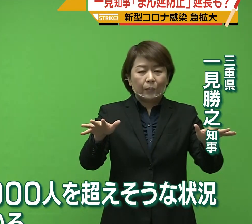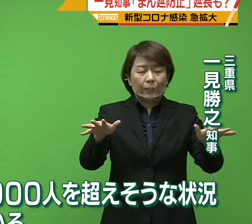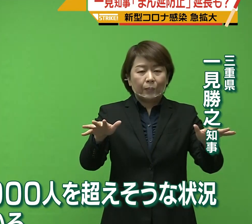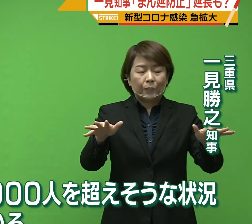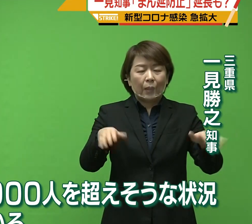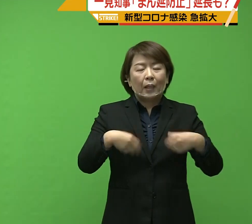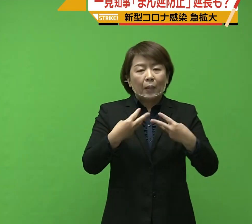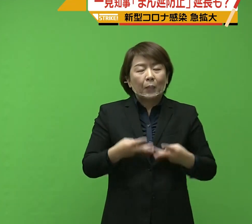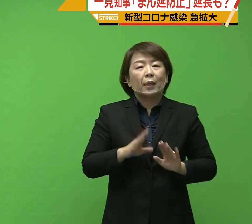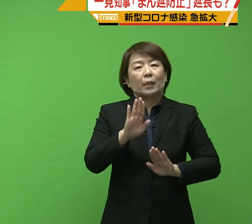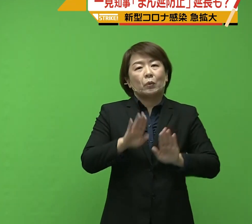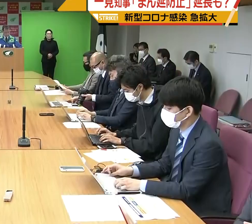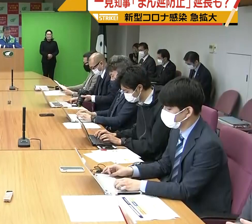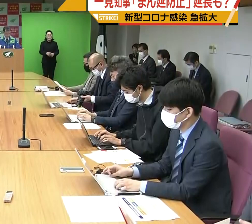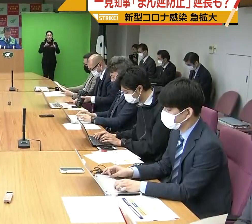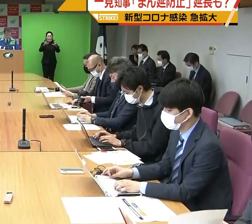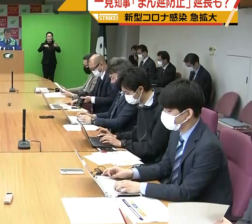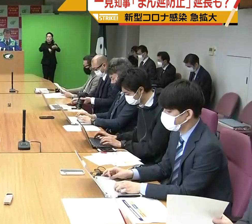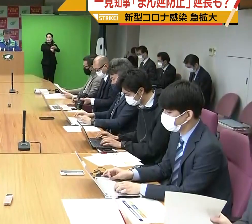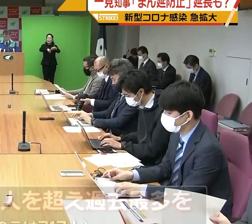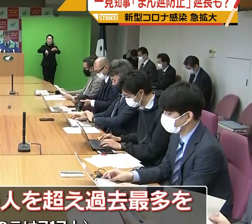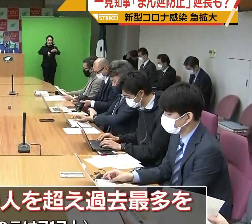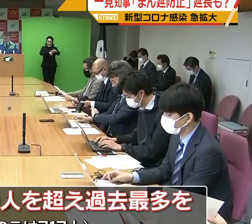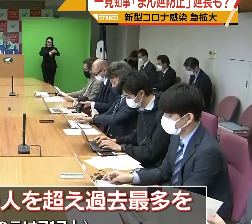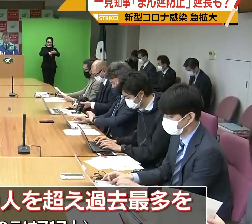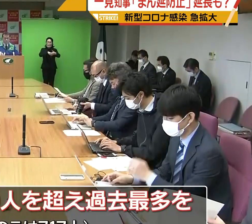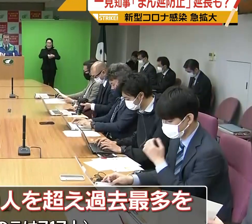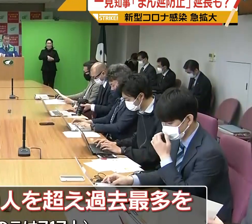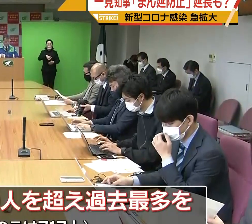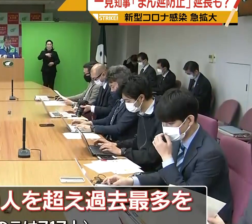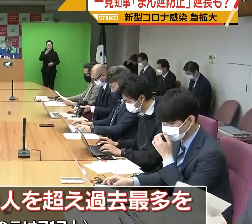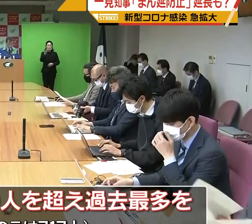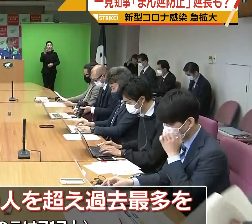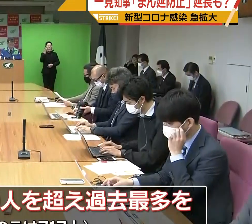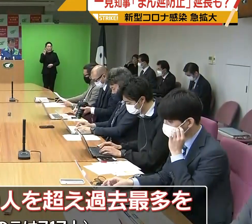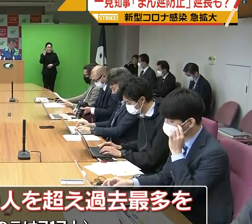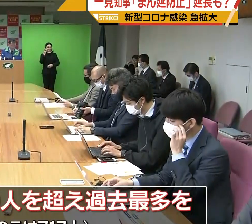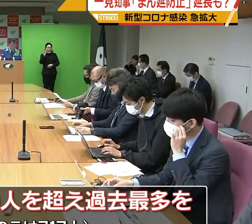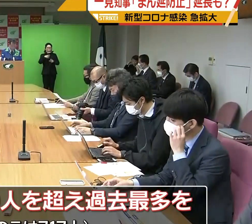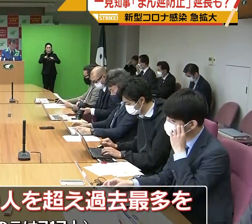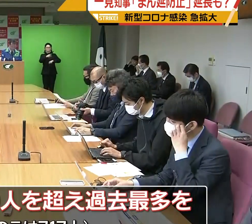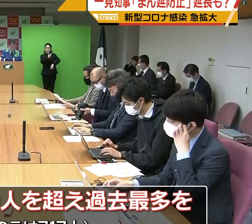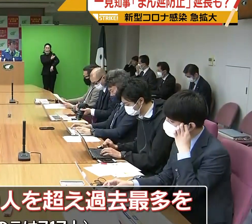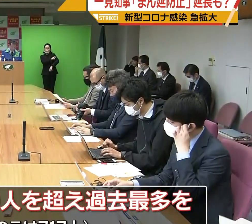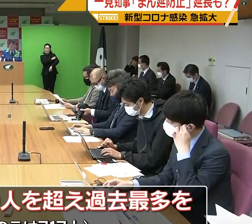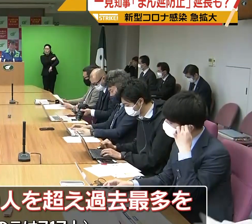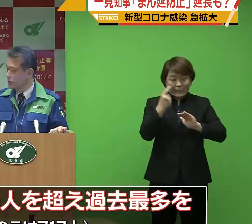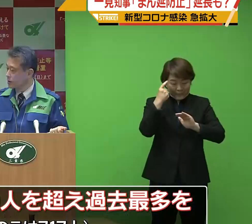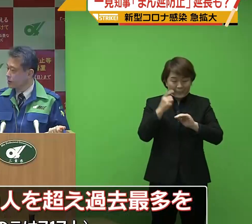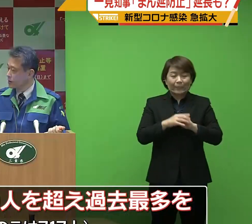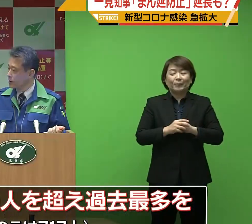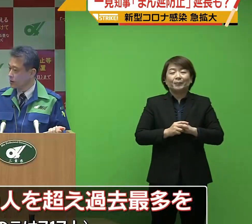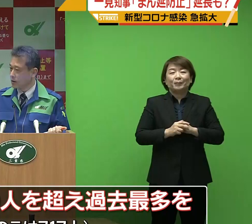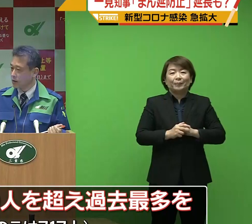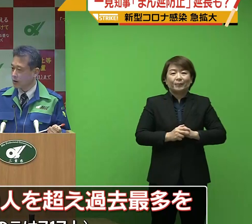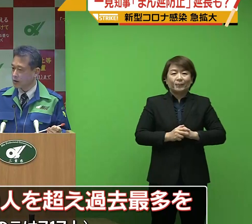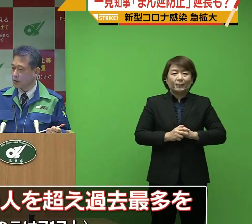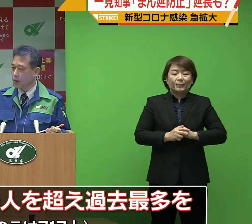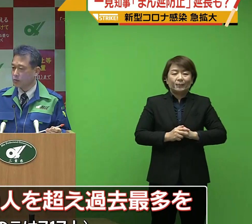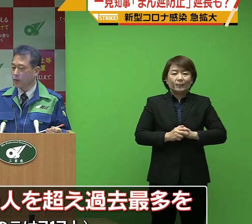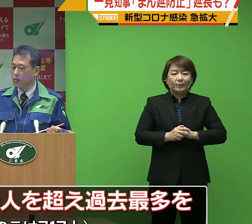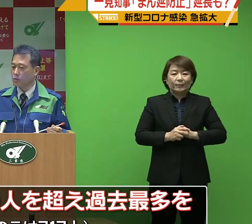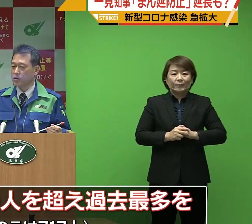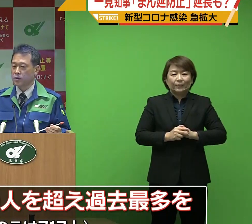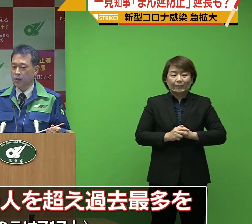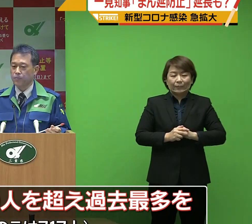ながら状況であります三重県の一味知事は午前10時半からの会見で業の完成者